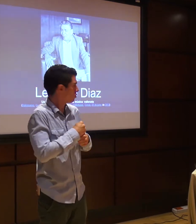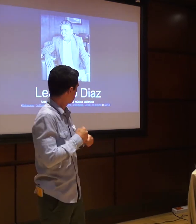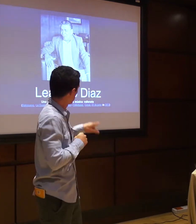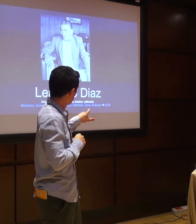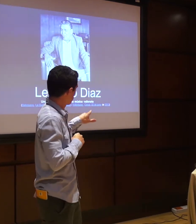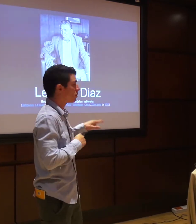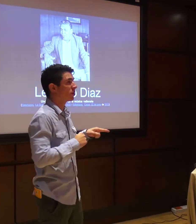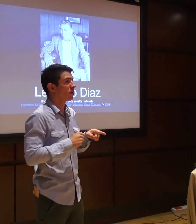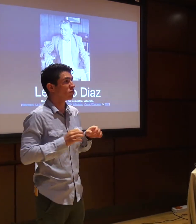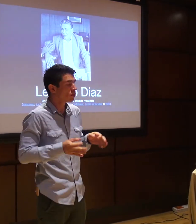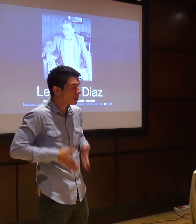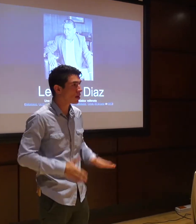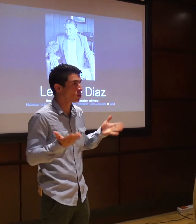falleció en el mes de junio.